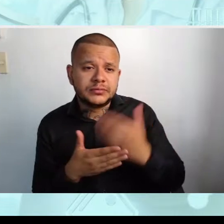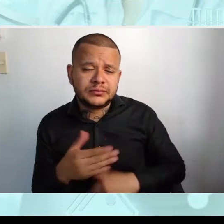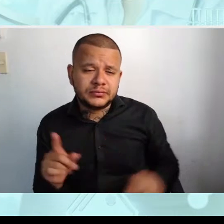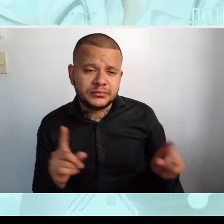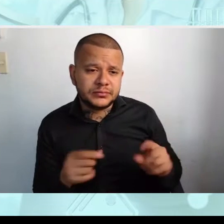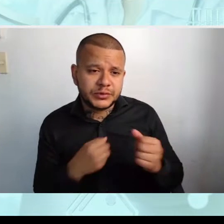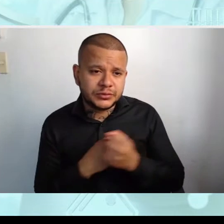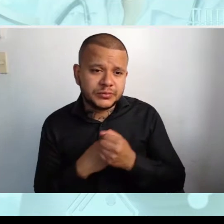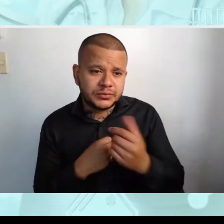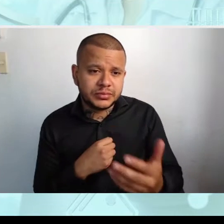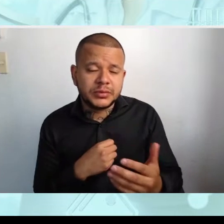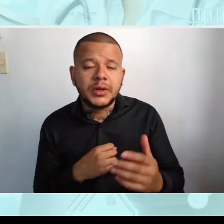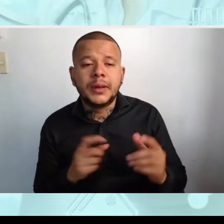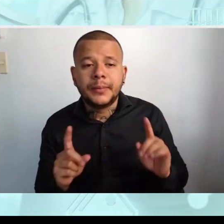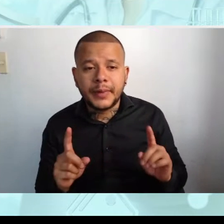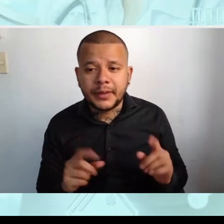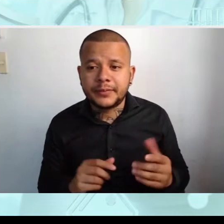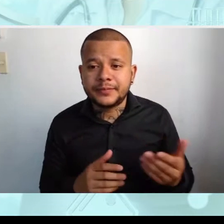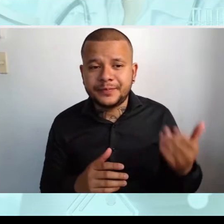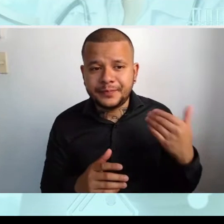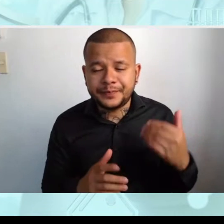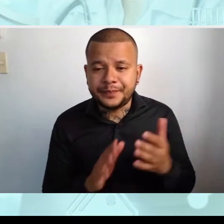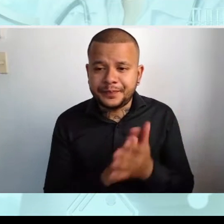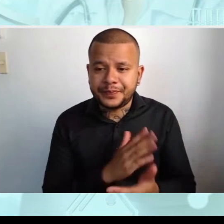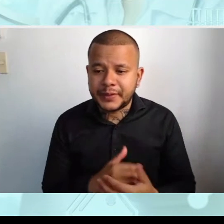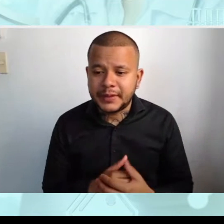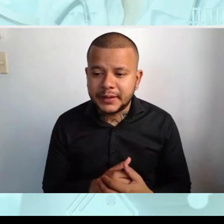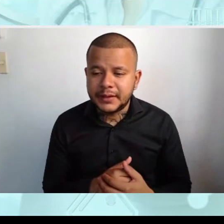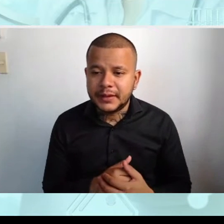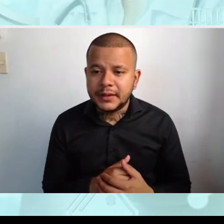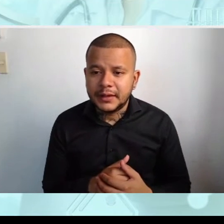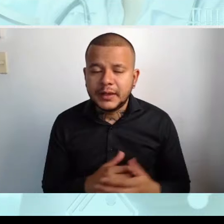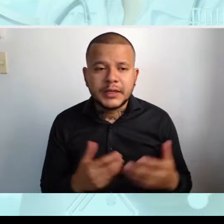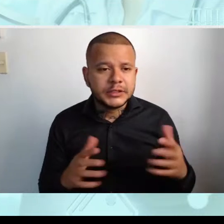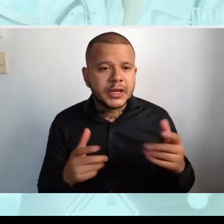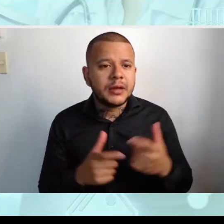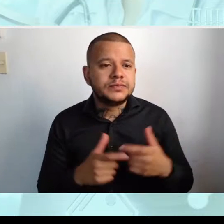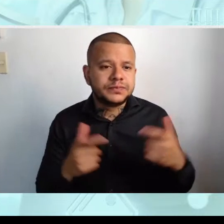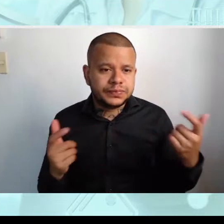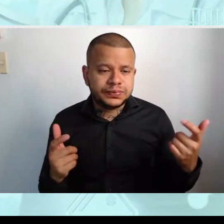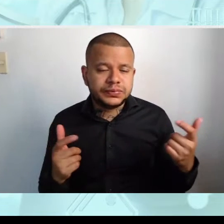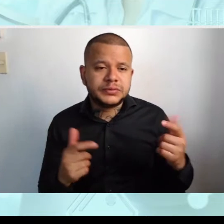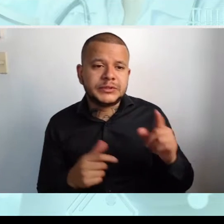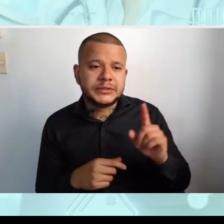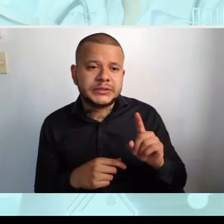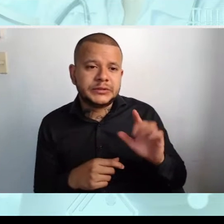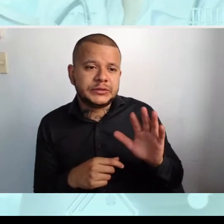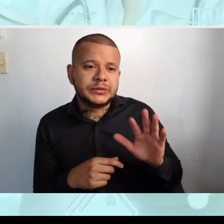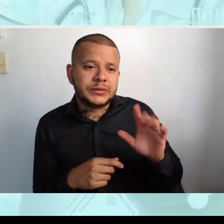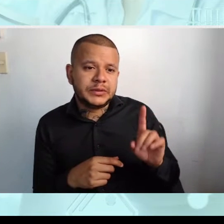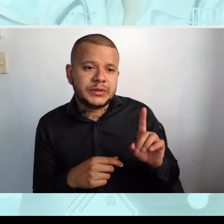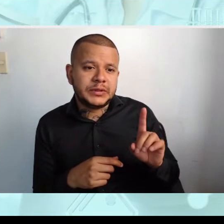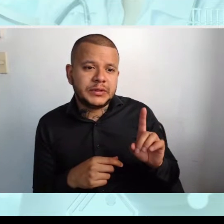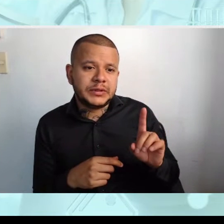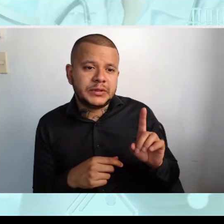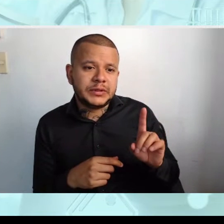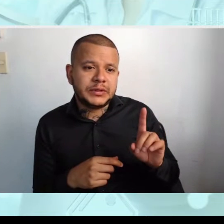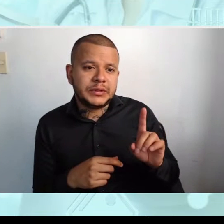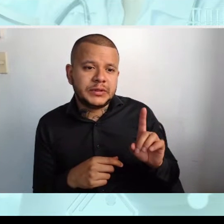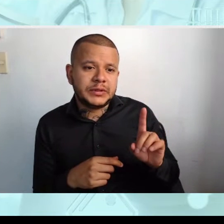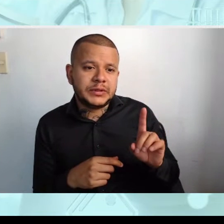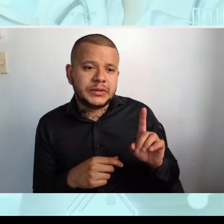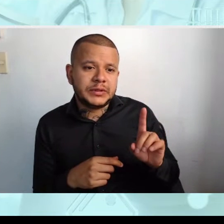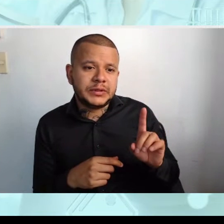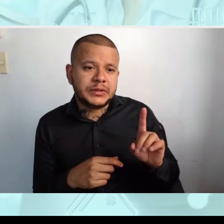pero como se mencionó ahora, pues ya hay una cantidad importante, 151 IPS, que pueden